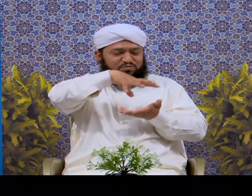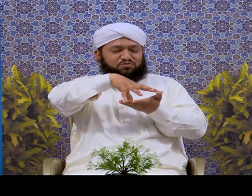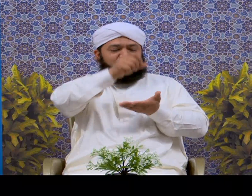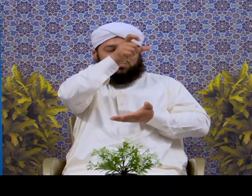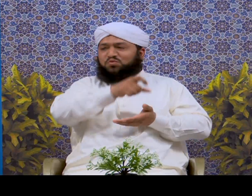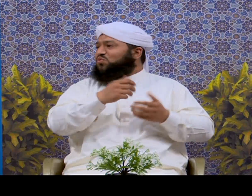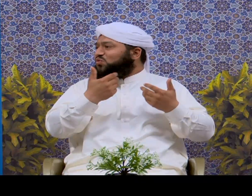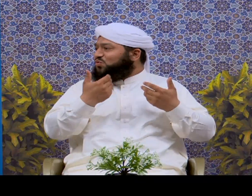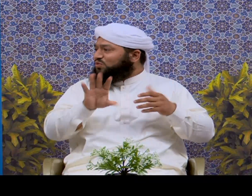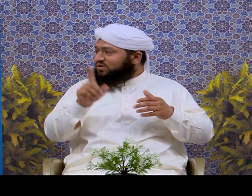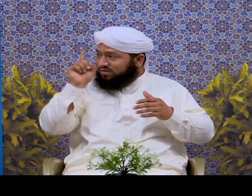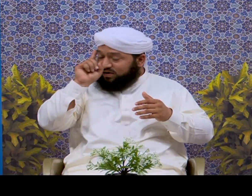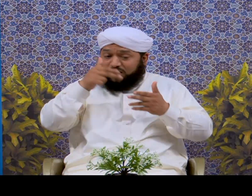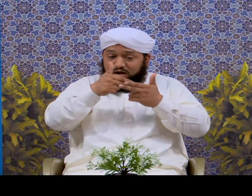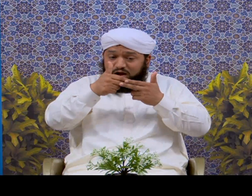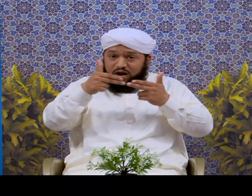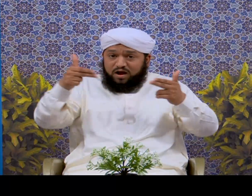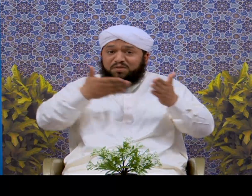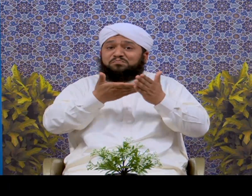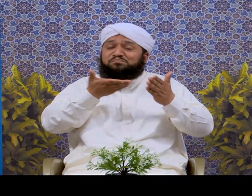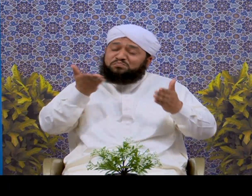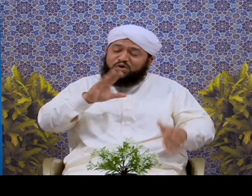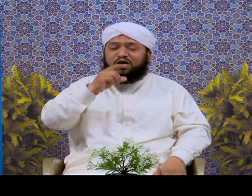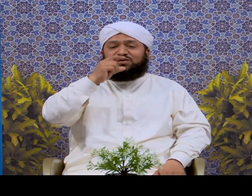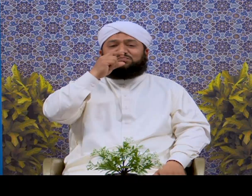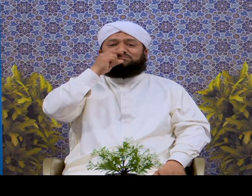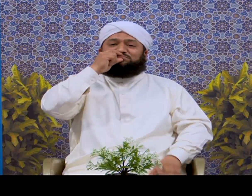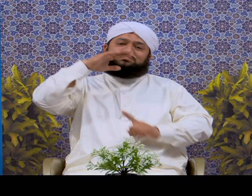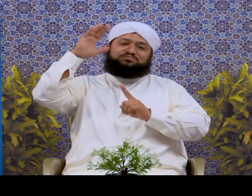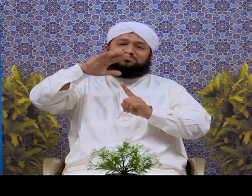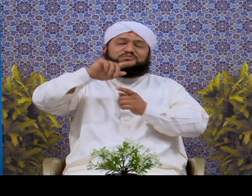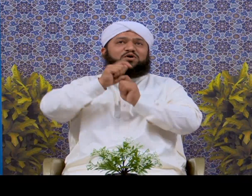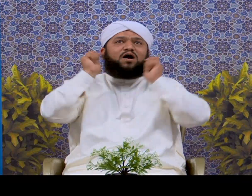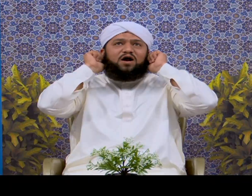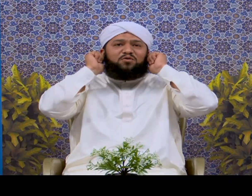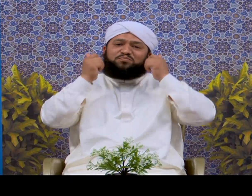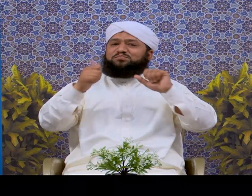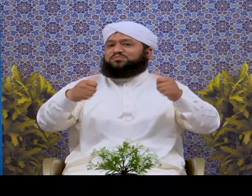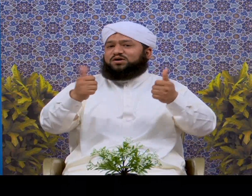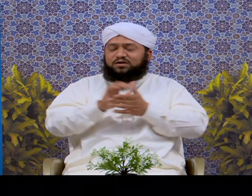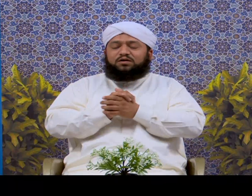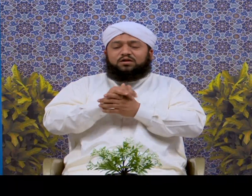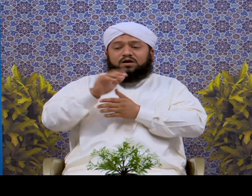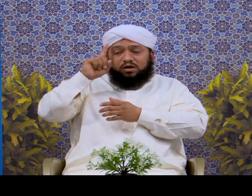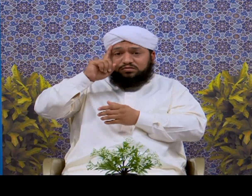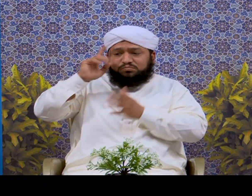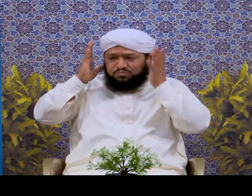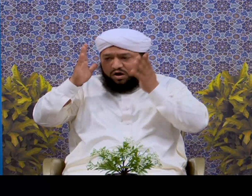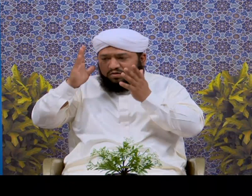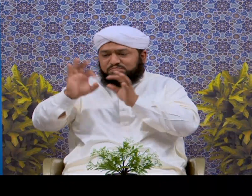لیا۔ اس حکایت سے معلوم ہوا روزے کی برکت سے توبہ کی توفیق، عبادت و ریاضت کی توفیق اور تقوی نصیب ہوتا